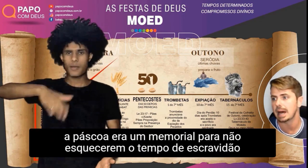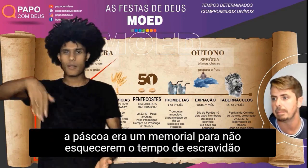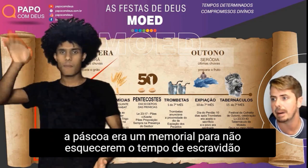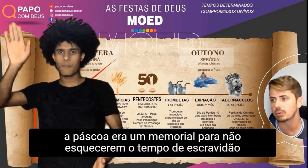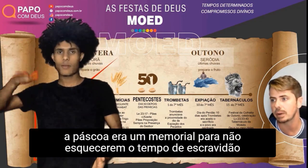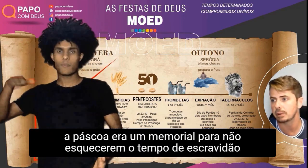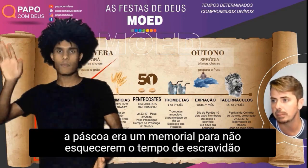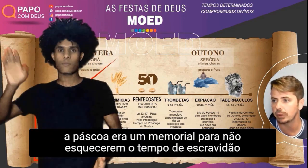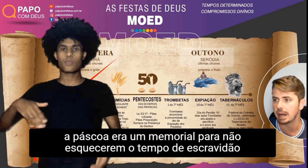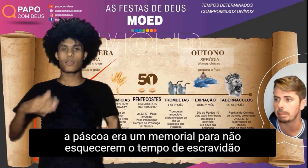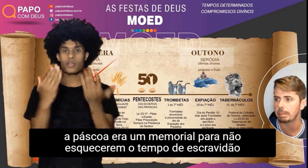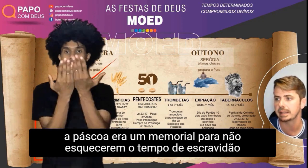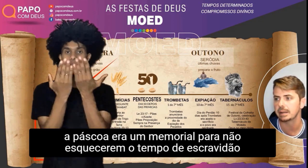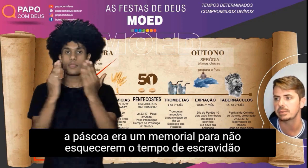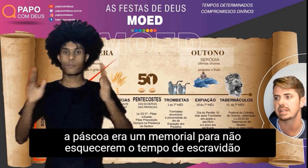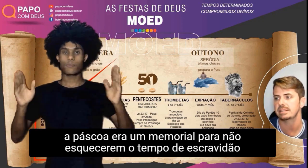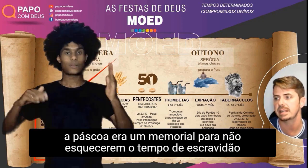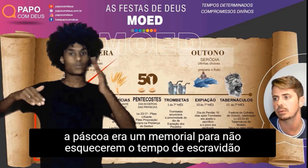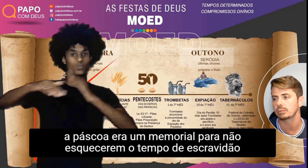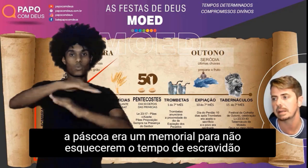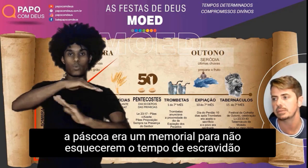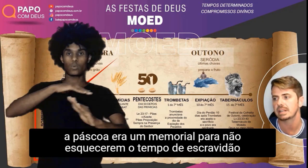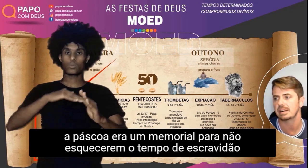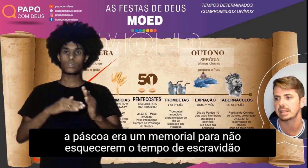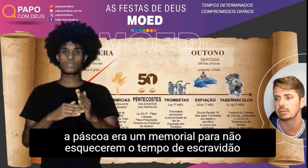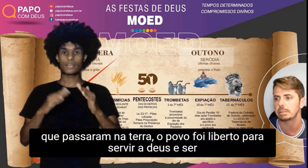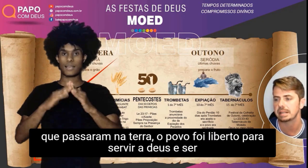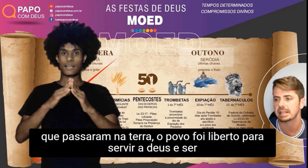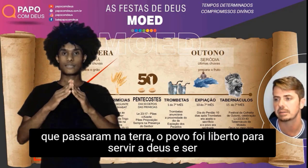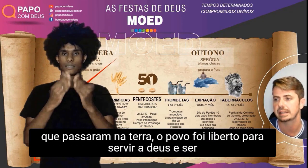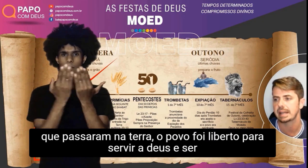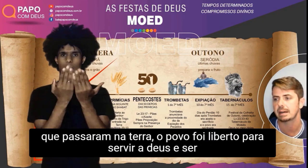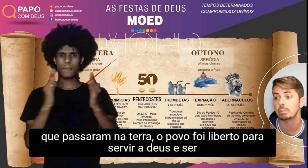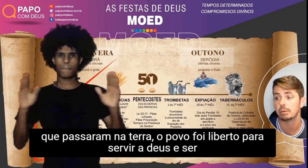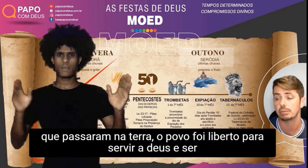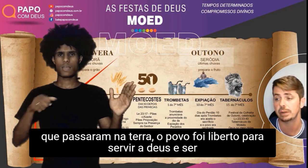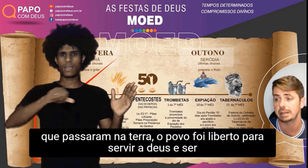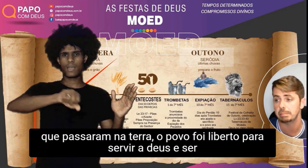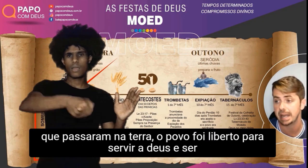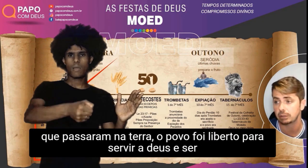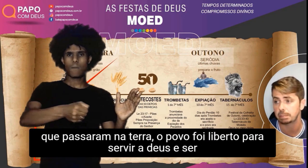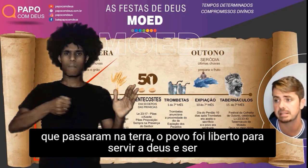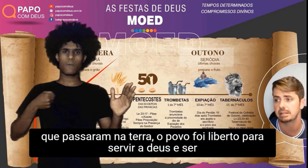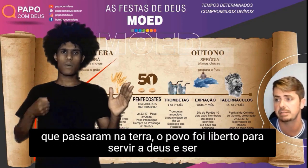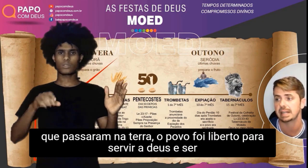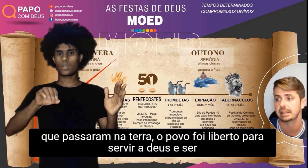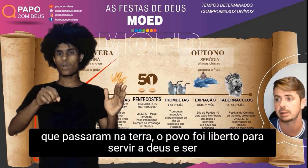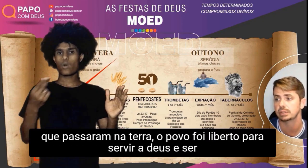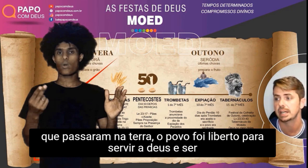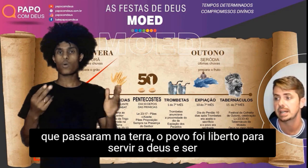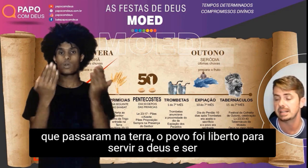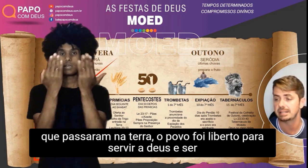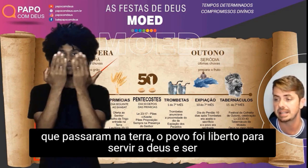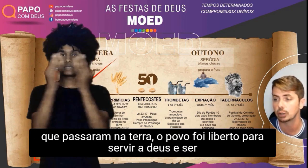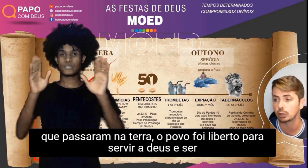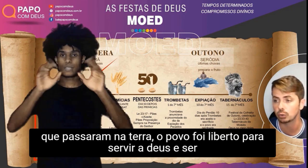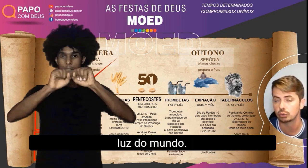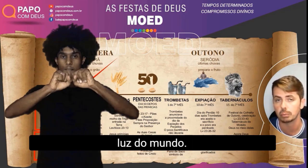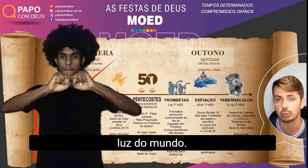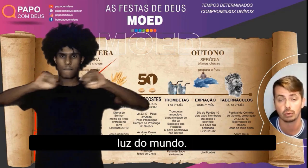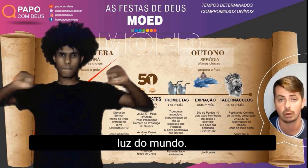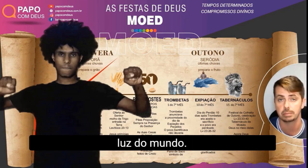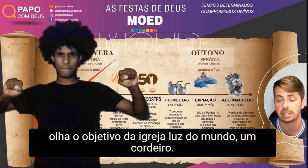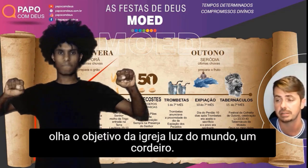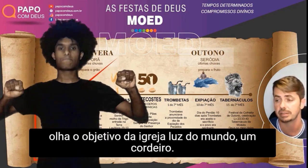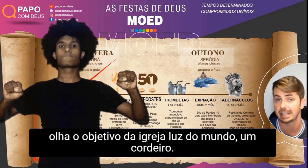livramento. A Páscoa era um memorial para não esquecerem o tempo de escravidão que passaram na terra. O povo foi liberto para servir a Deus e ser luz